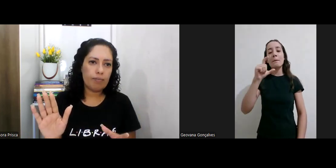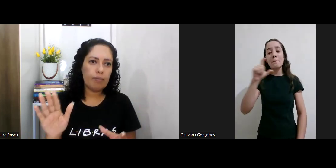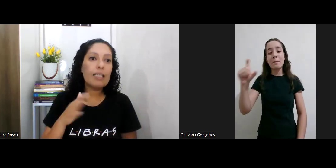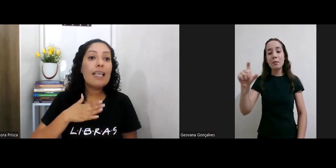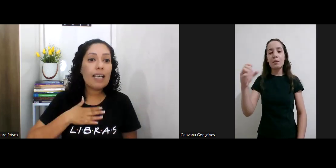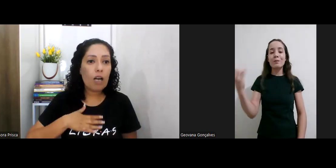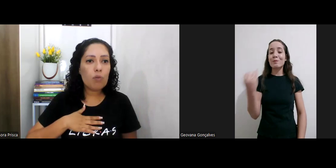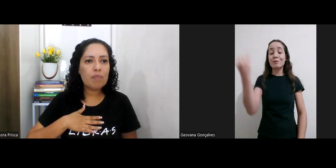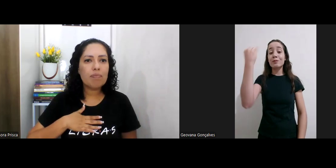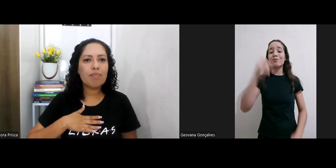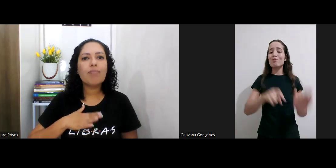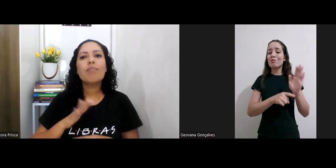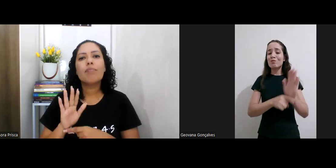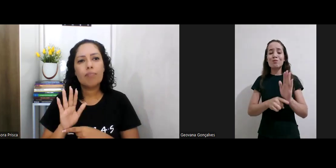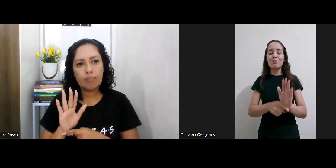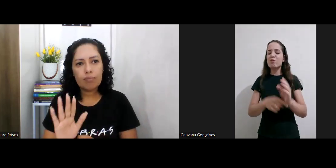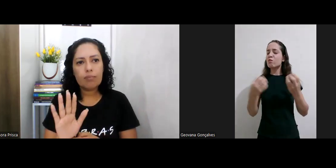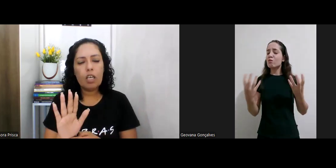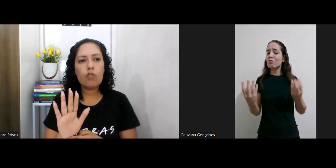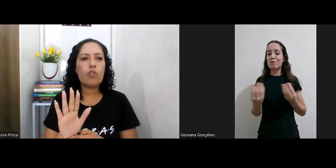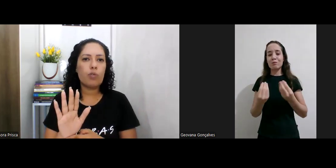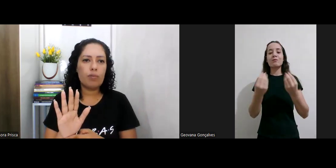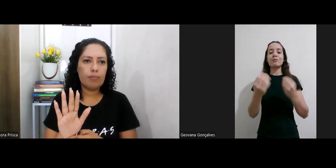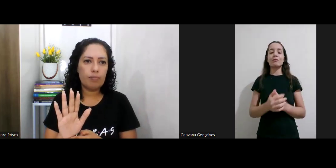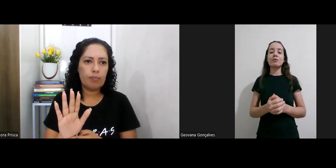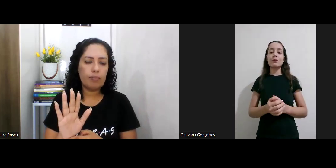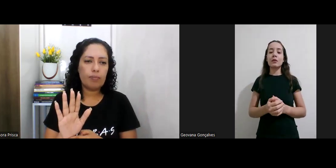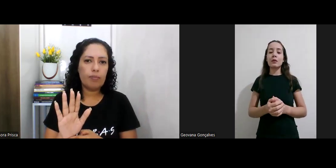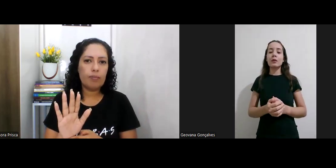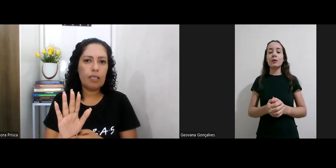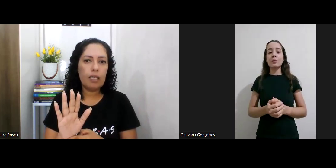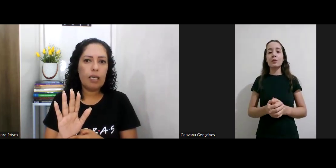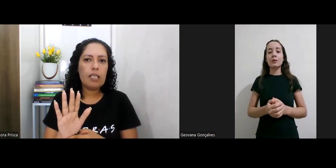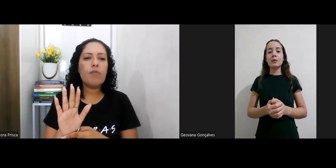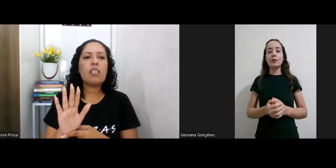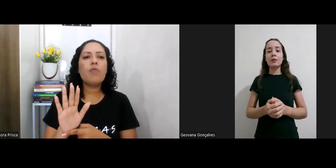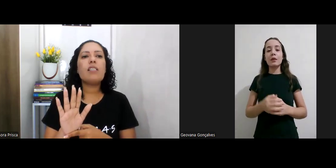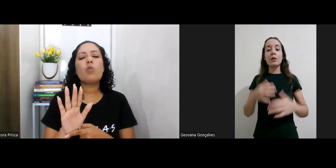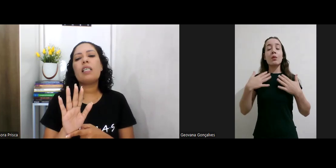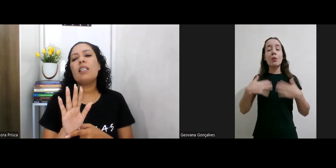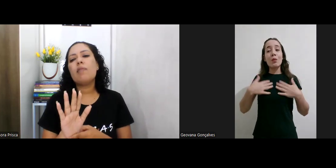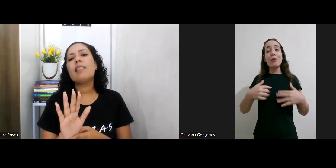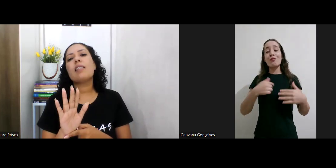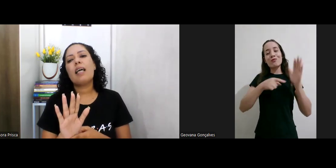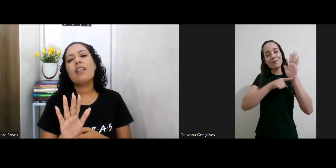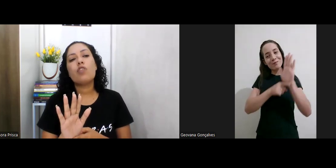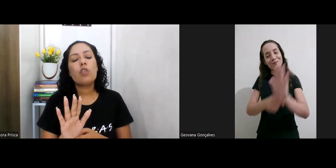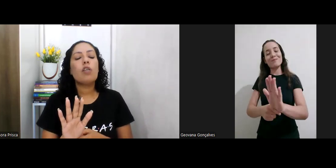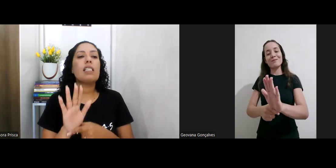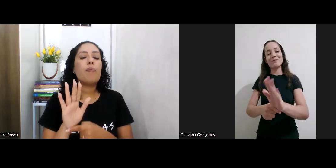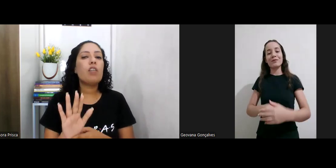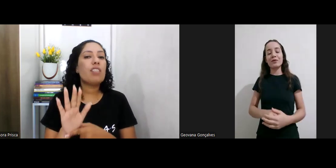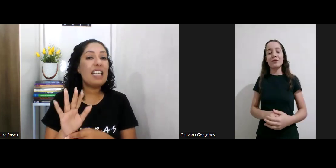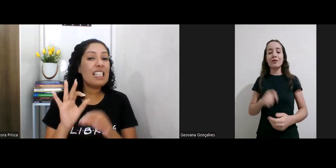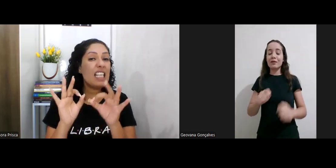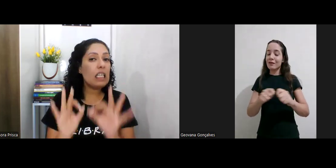mágicas. Calma, eu te ajudo. Se você faz isso aqui em língua de sinais,